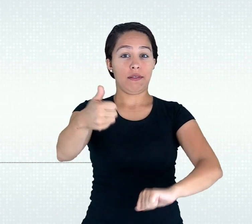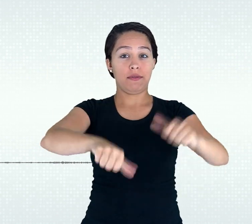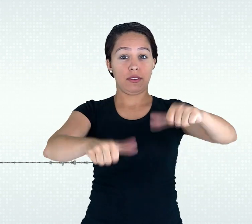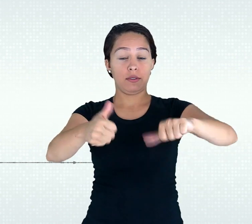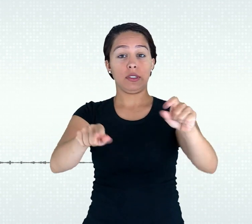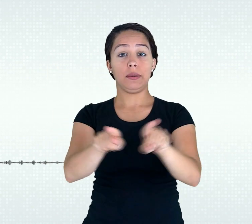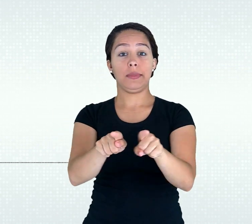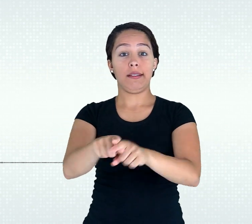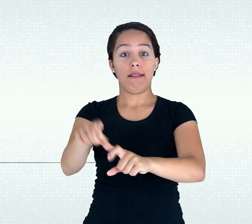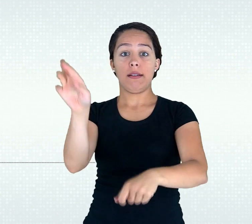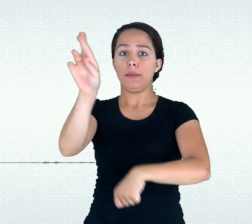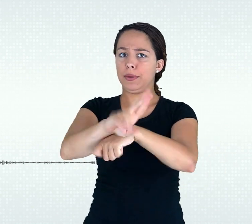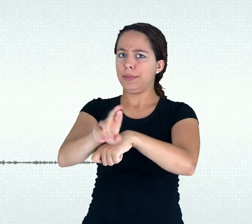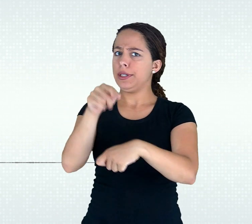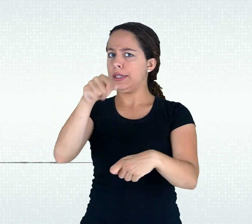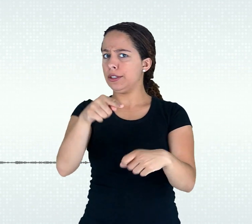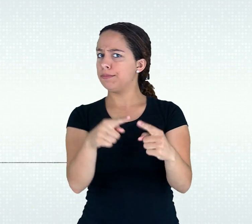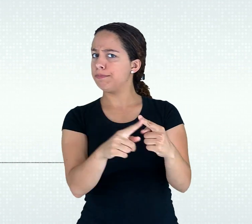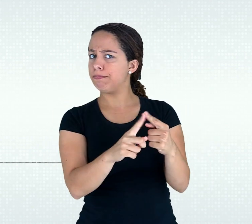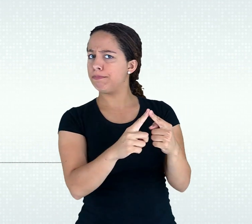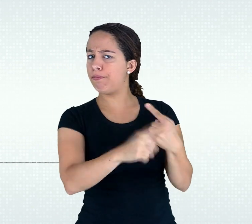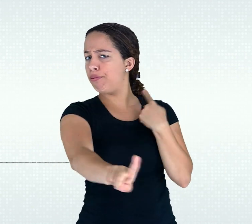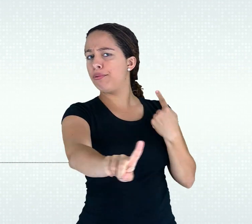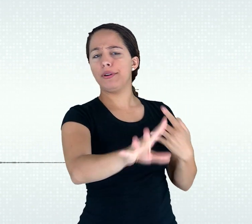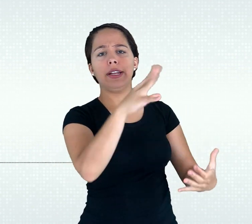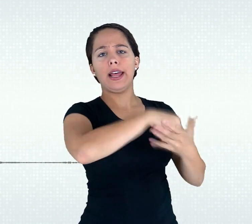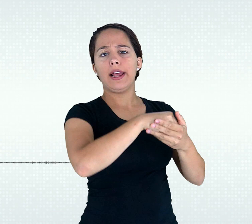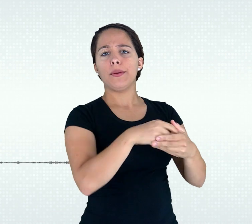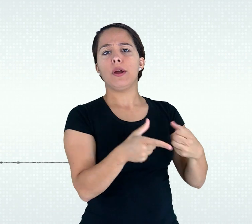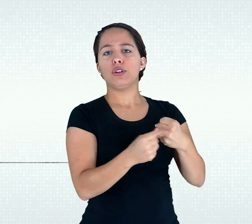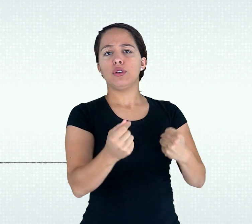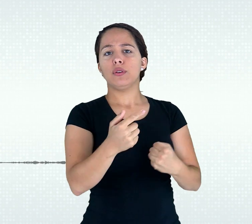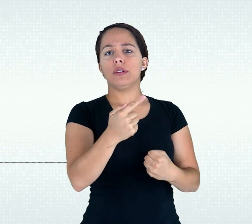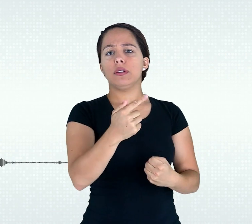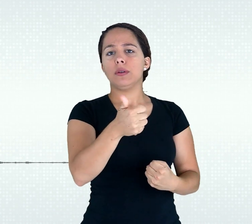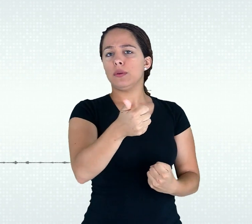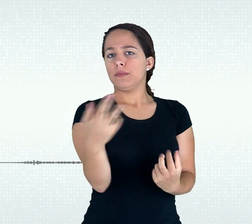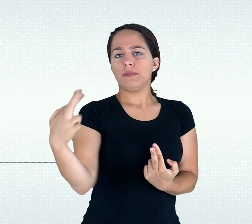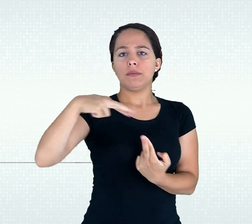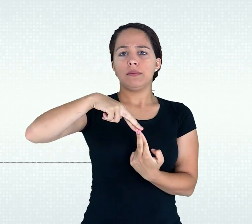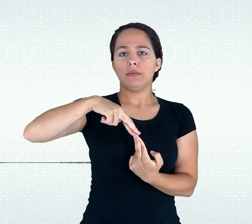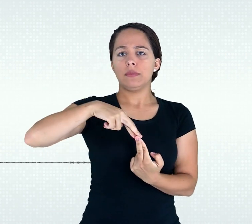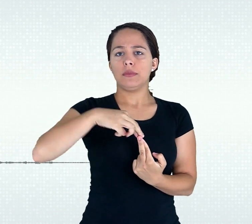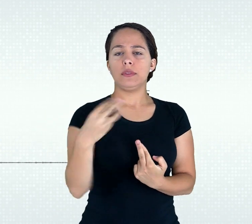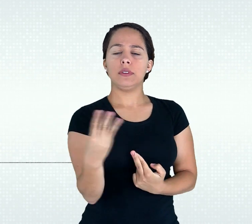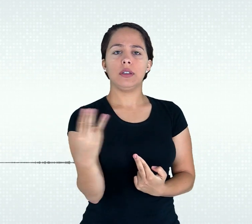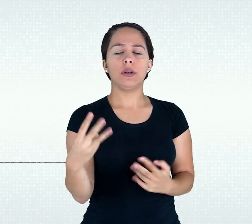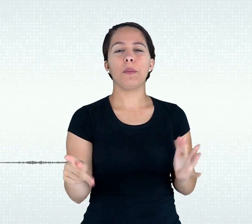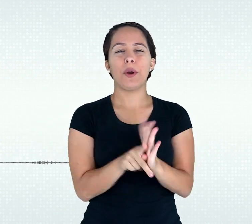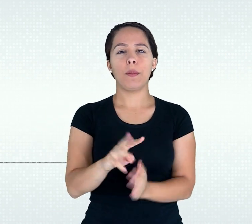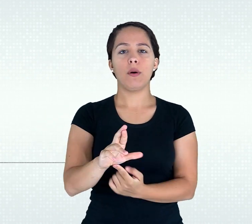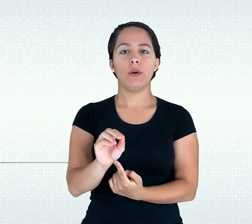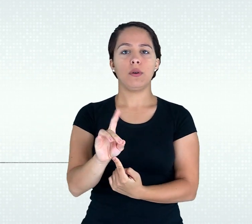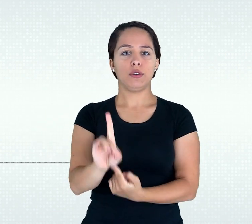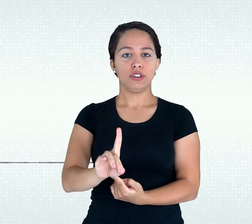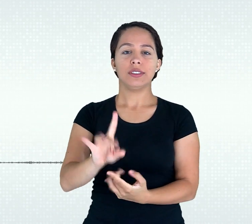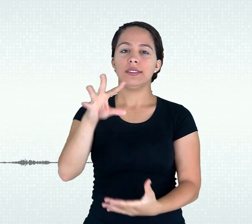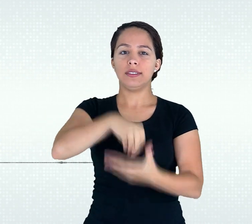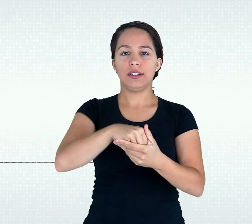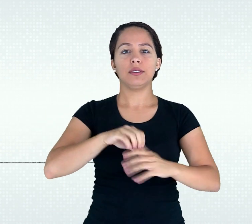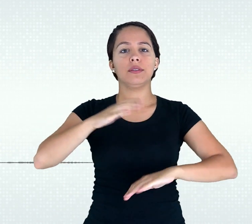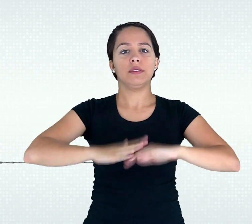na avaliação e na recuperação contraria o artigo 71 parágrafo 3º